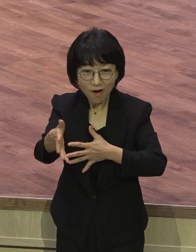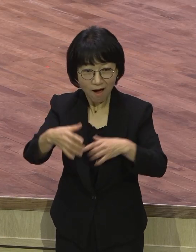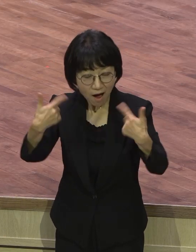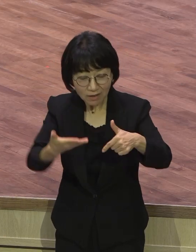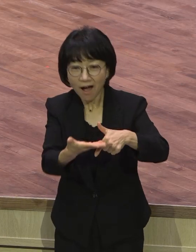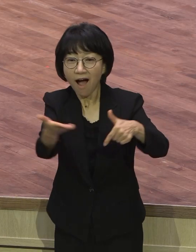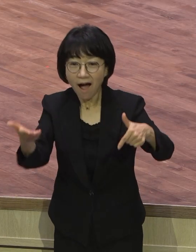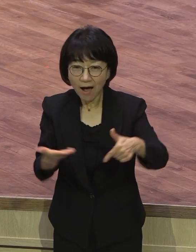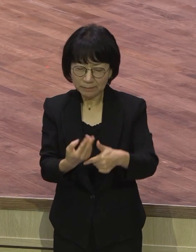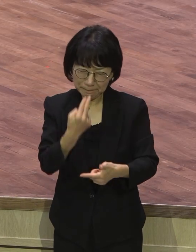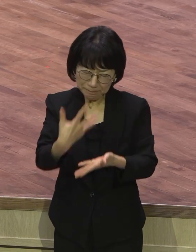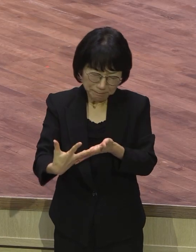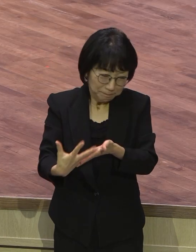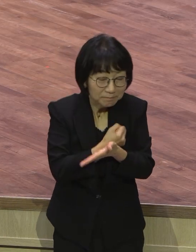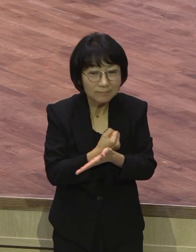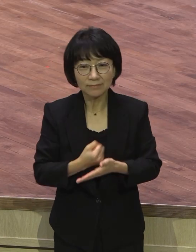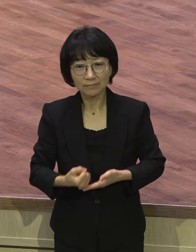갈릴리 호수가